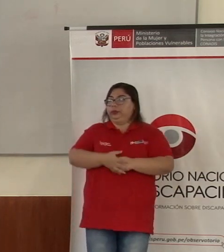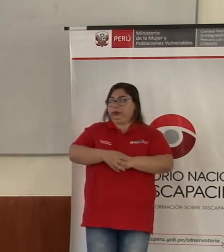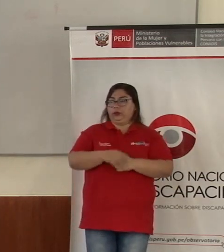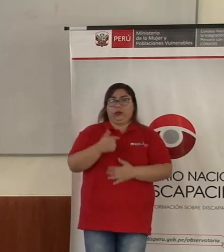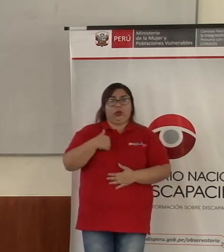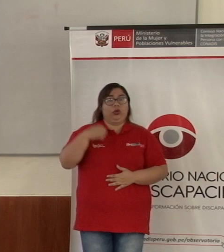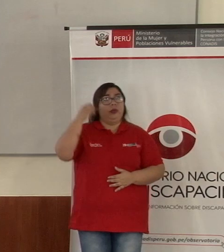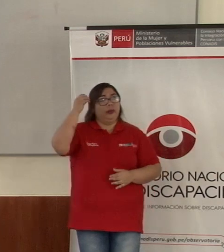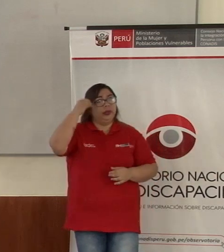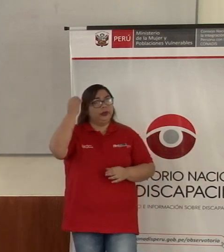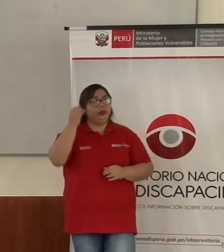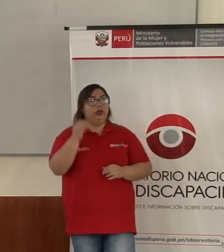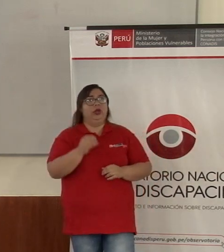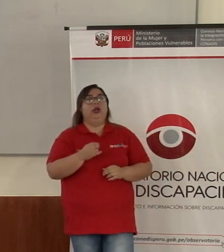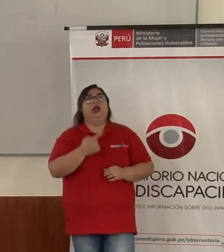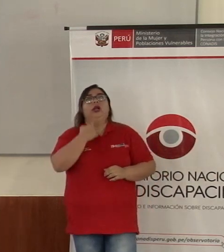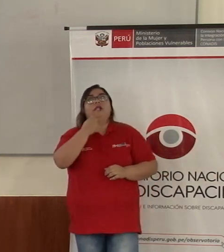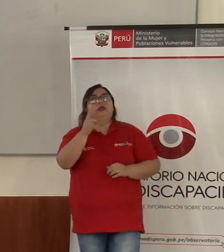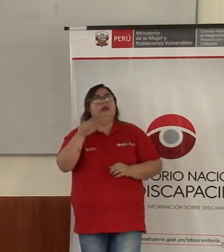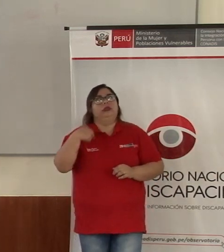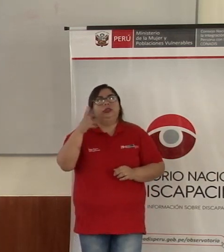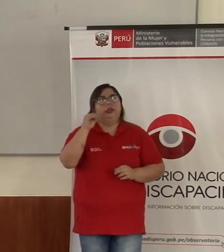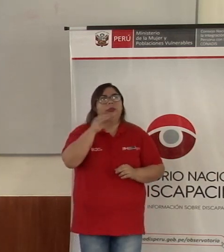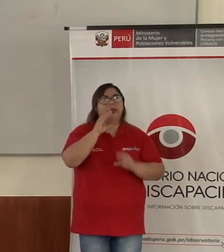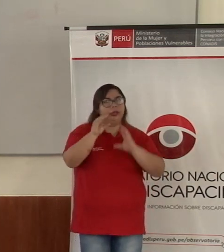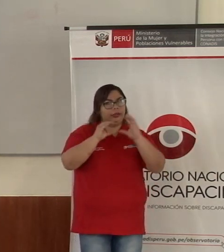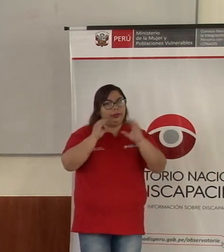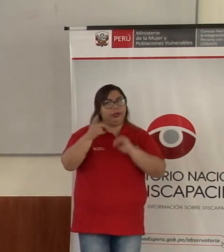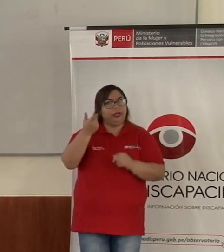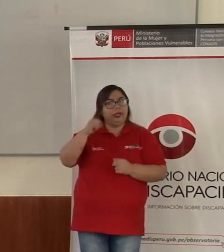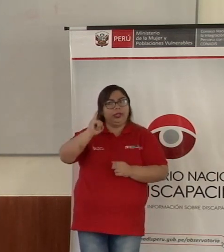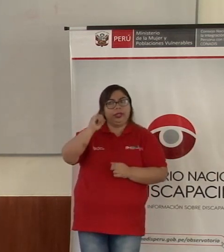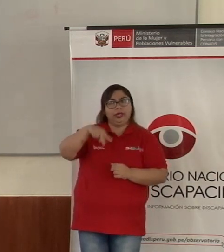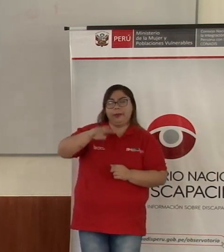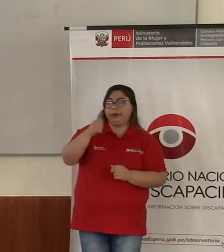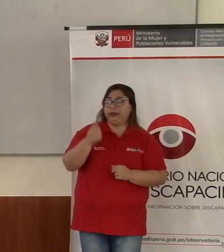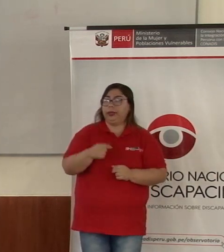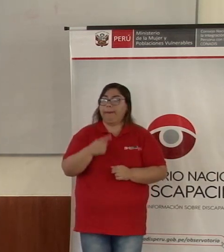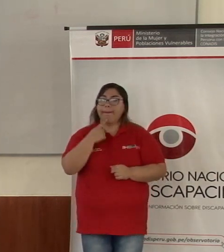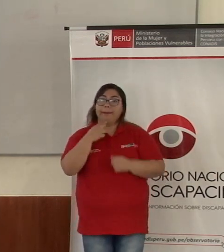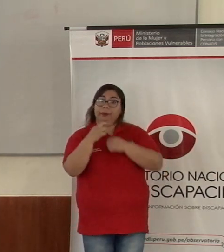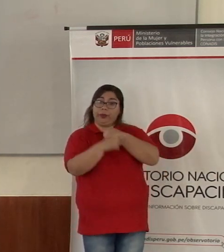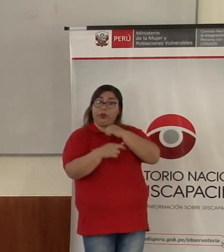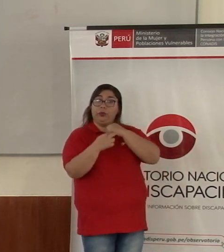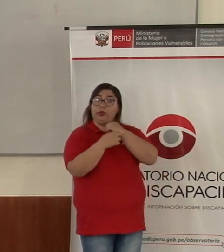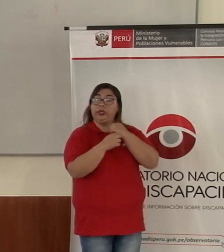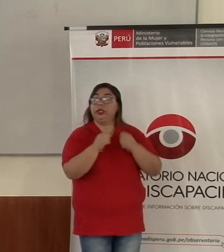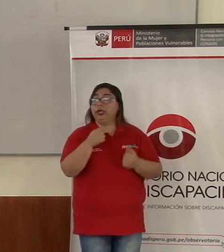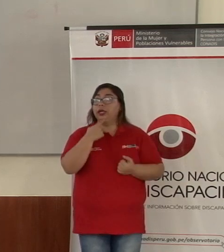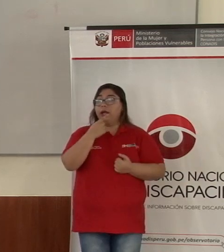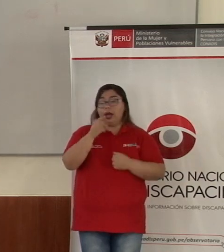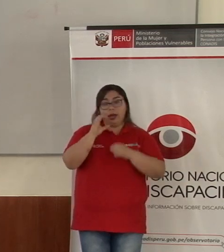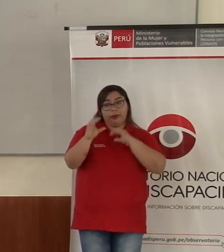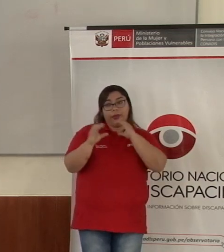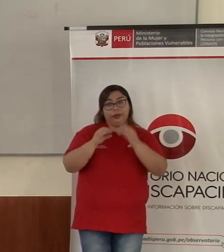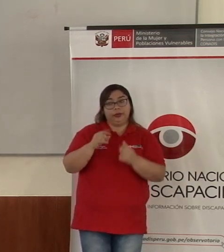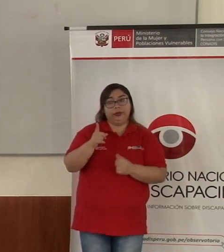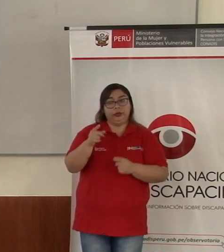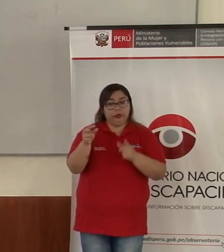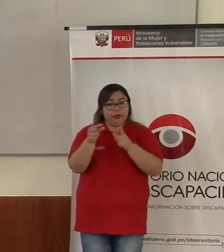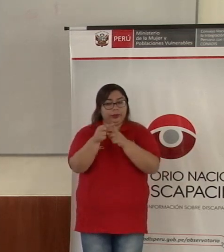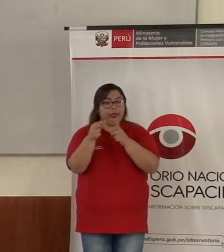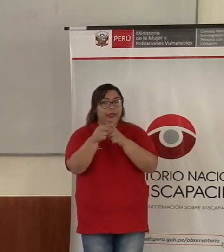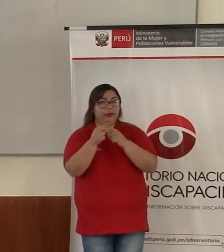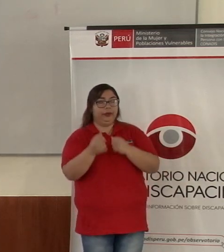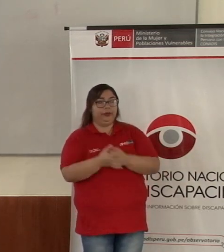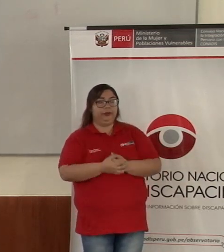Yo pienso que no está mal hablar de incapacidad, pero políticamente hablando, socialmente hablando, es una